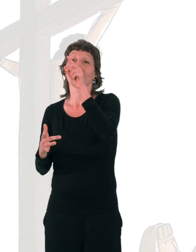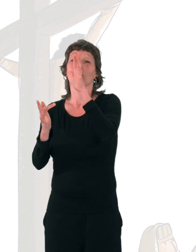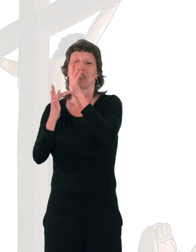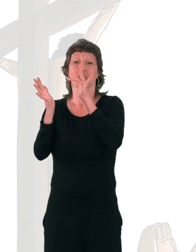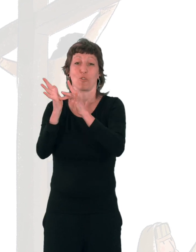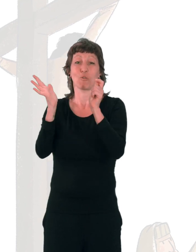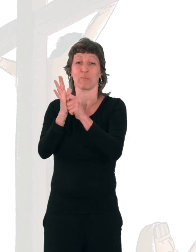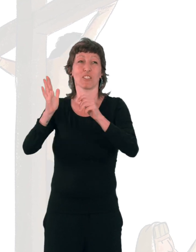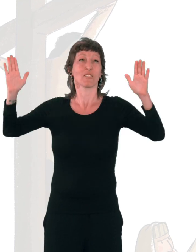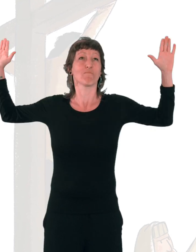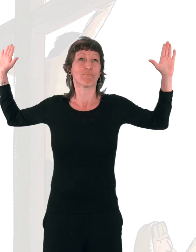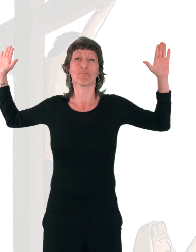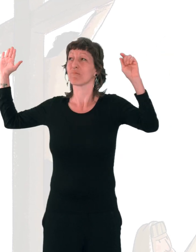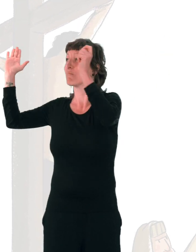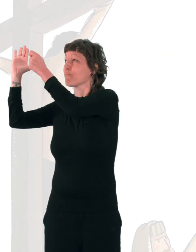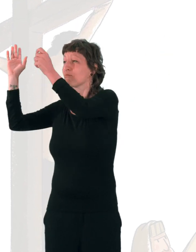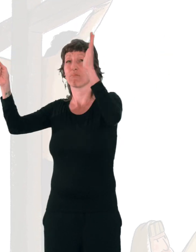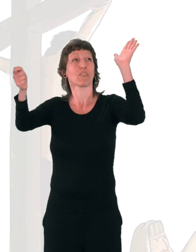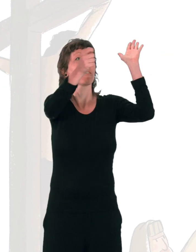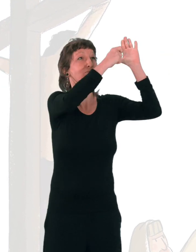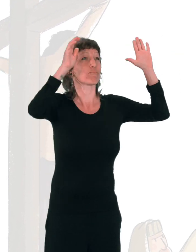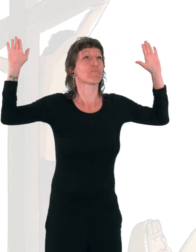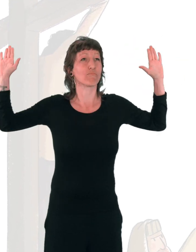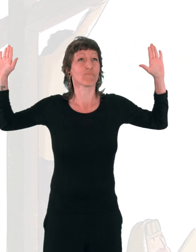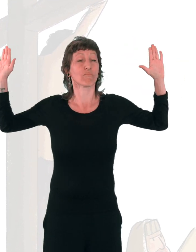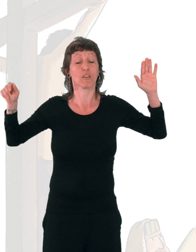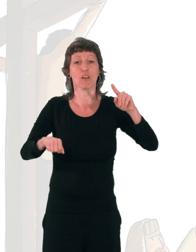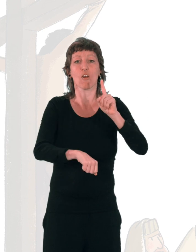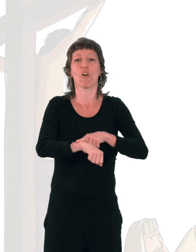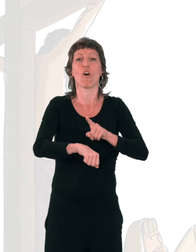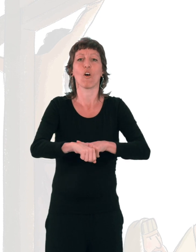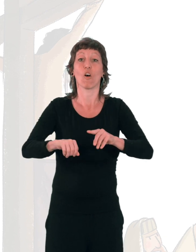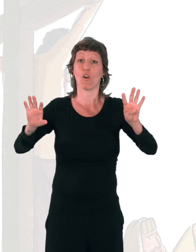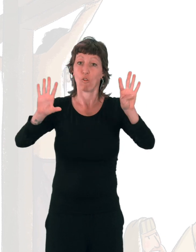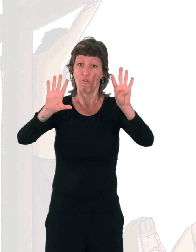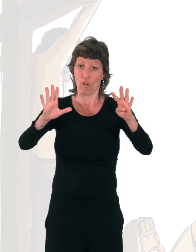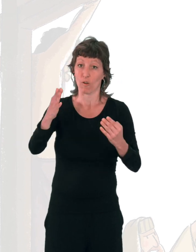Il est 9 heures du matin quand ils le clouent sur la croix.